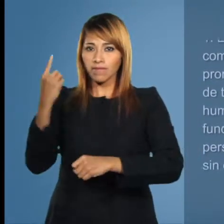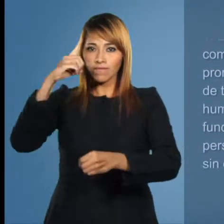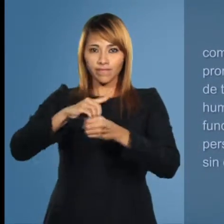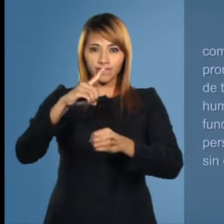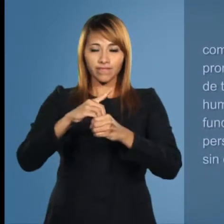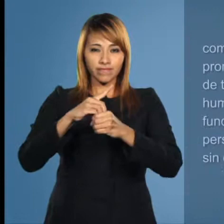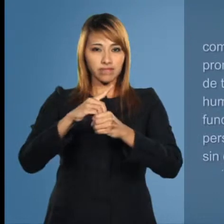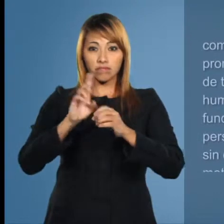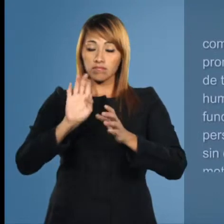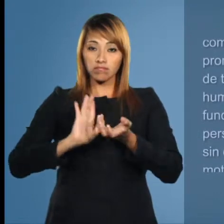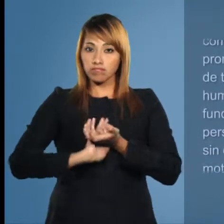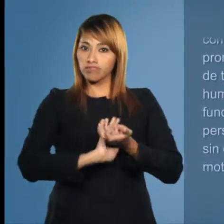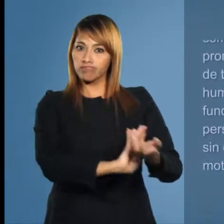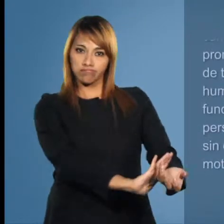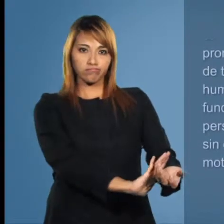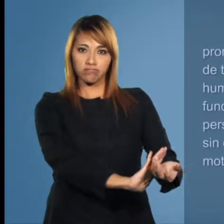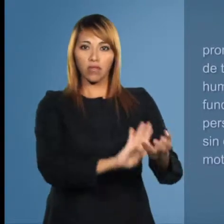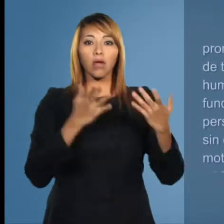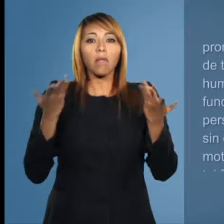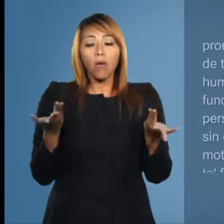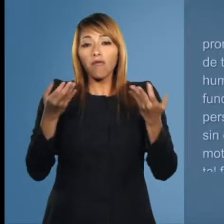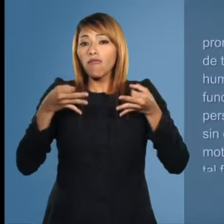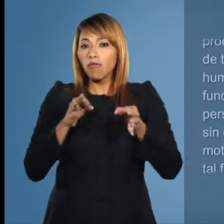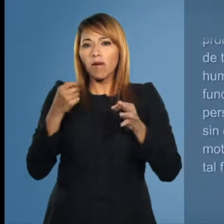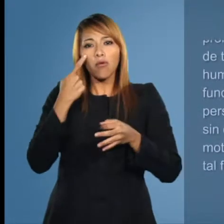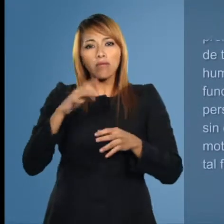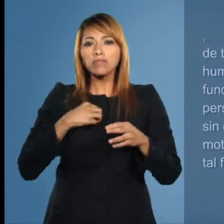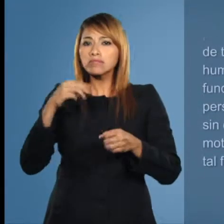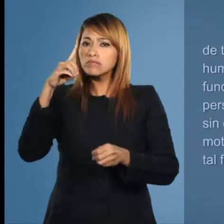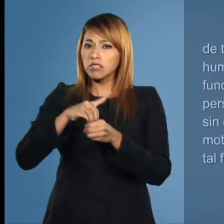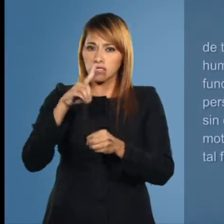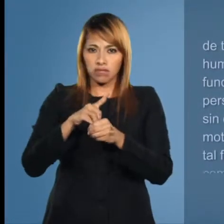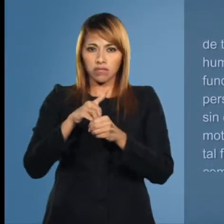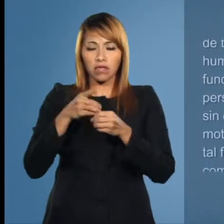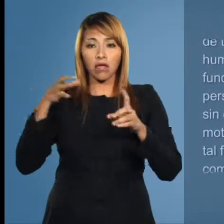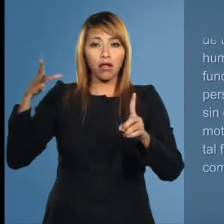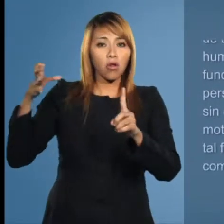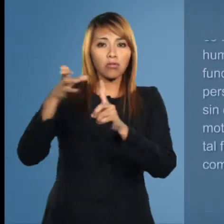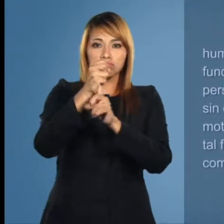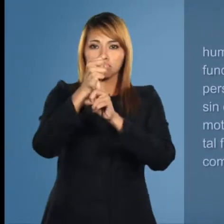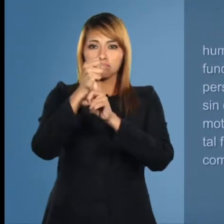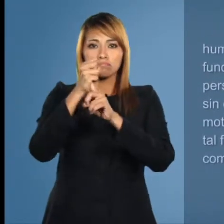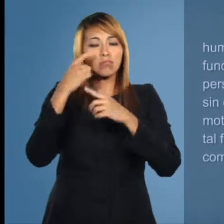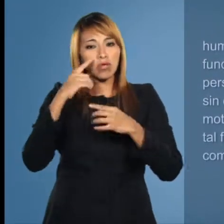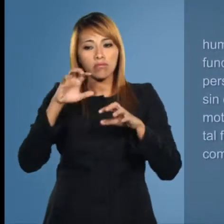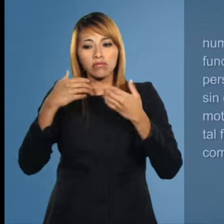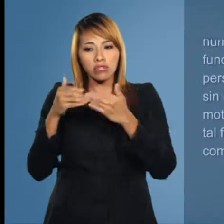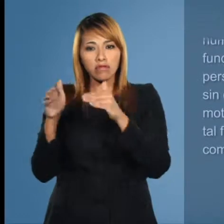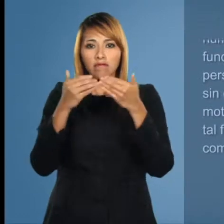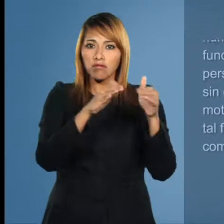sin discriminación alguna por motivos de discapacidad. A tal fin, los Estados partes se comprometen